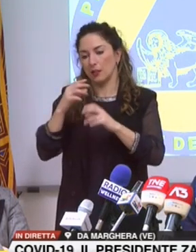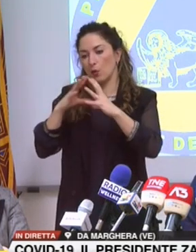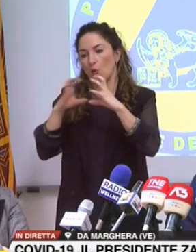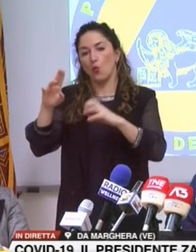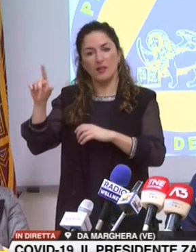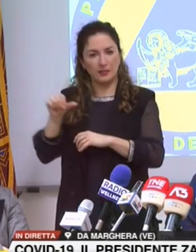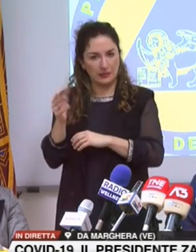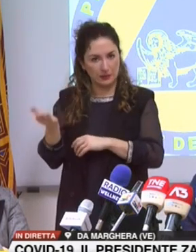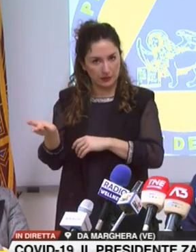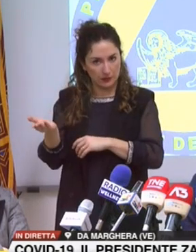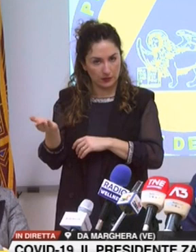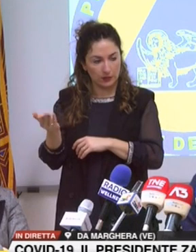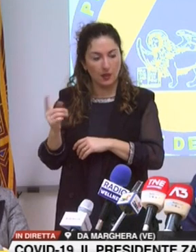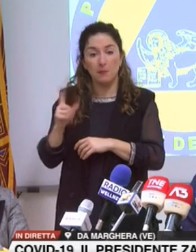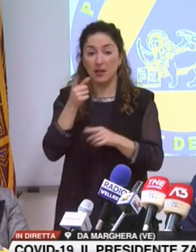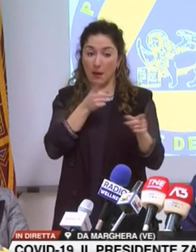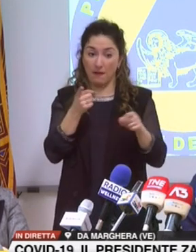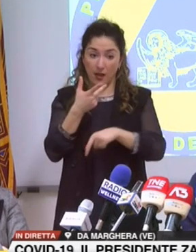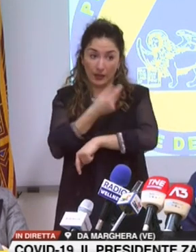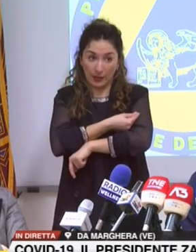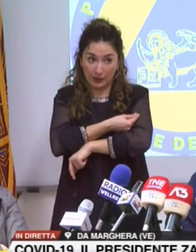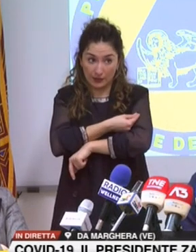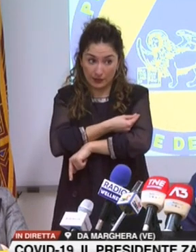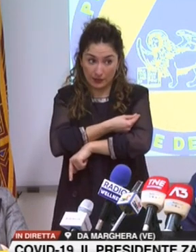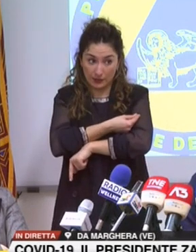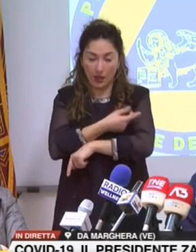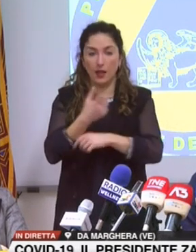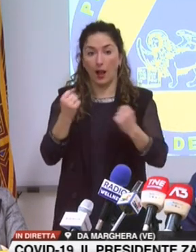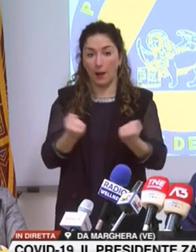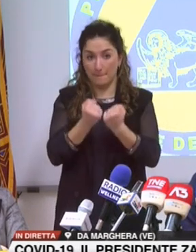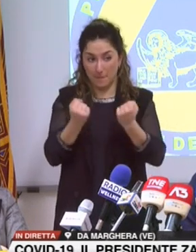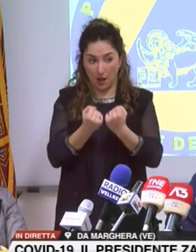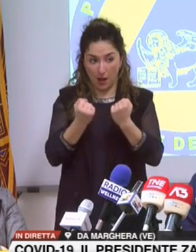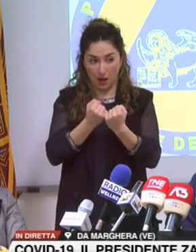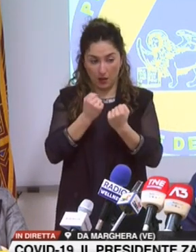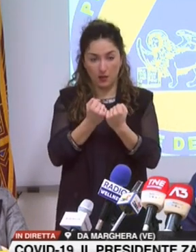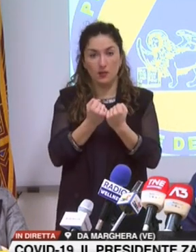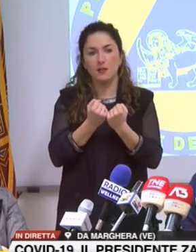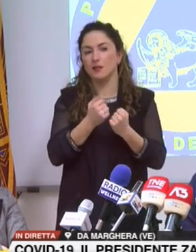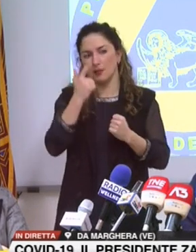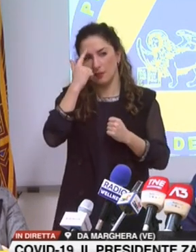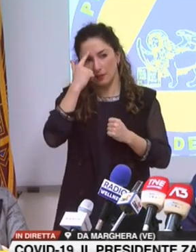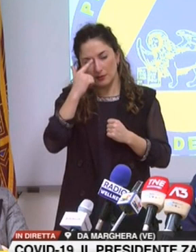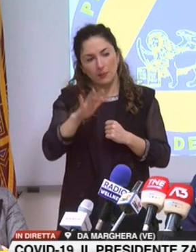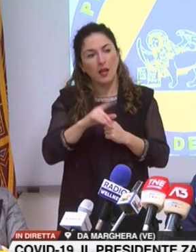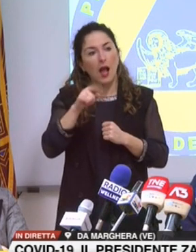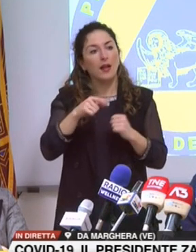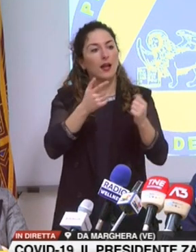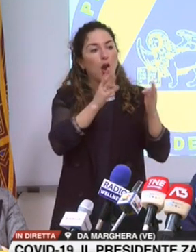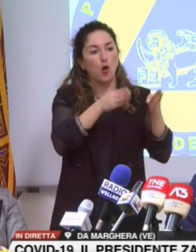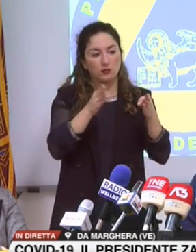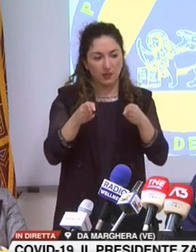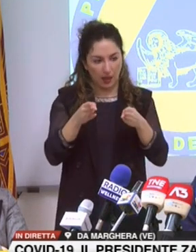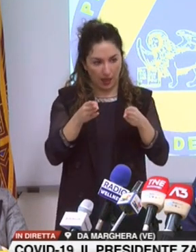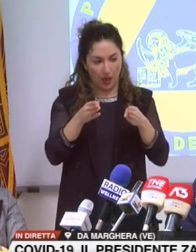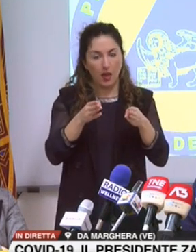ULS. Per questa prima fase di vaccinazione, questa prima fase della campagna, che ha interessato, come sapete, anche le strutture ospedaliere e